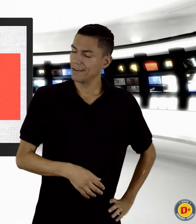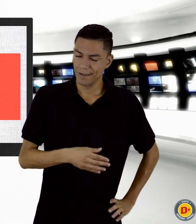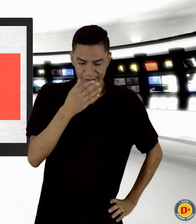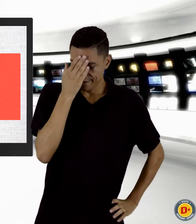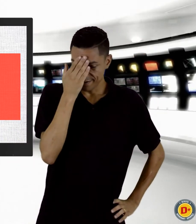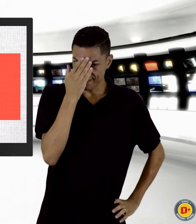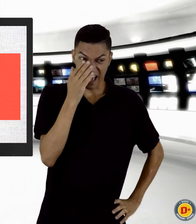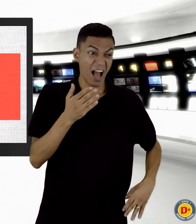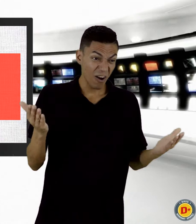descobrir."